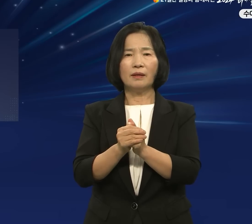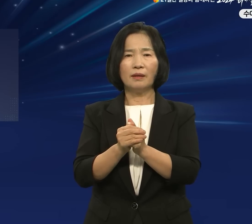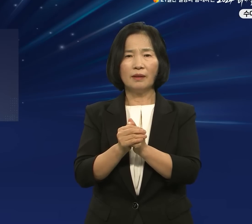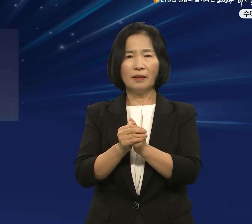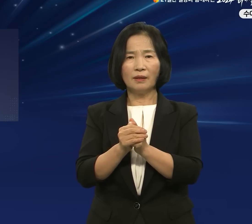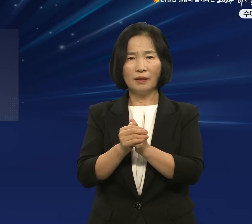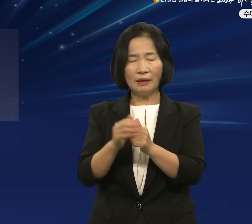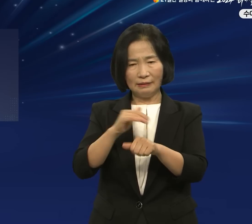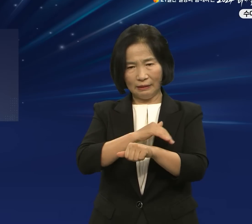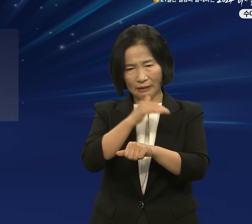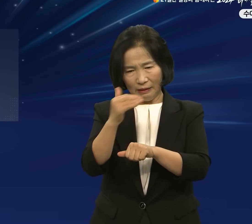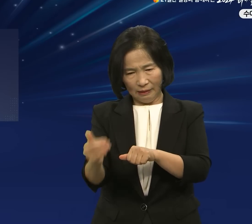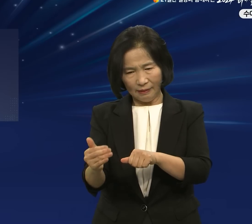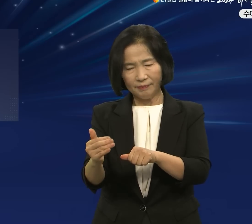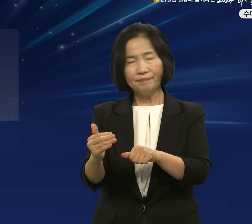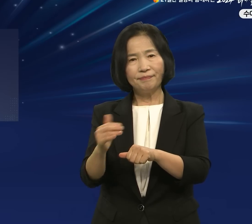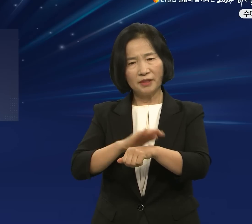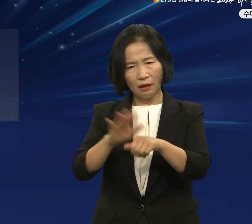장례를 모셨습니다.